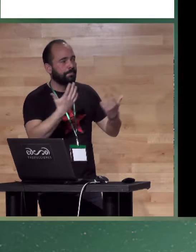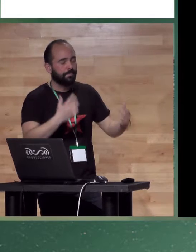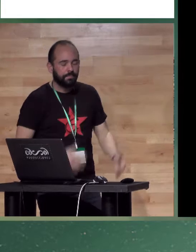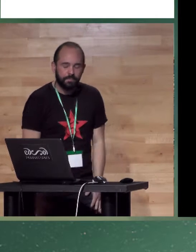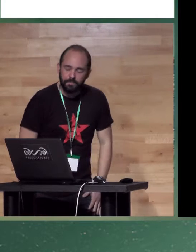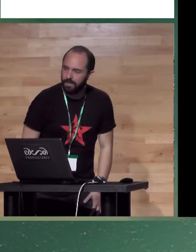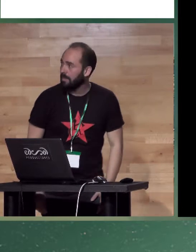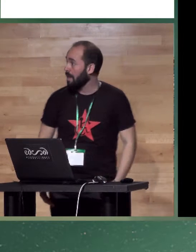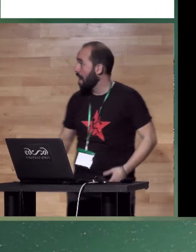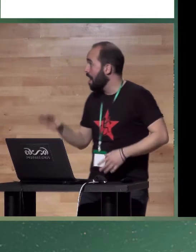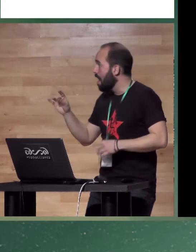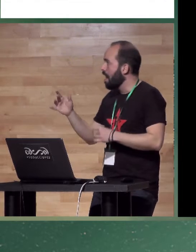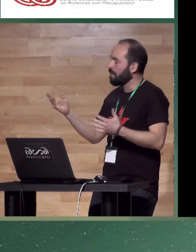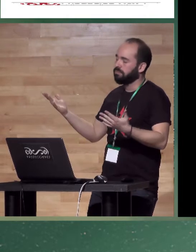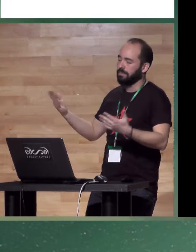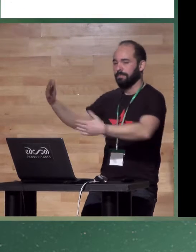trabajar y me han echado.